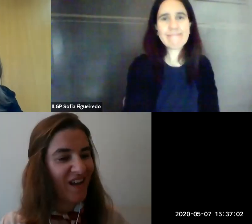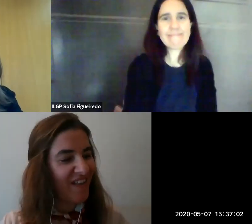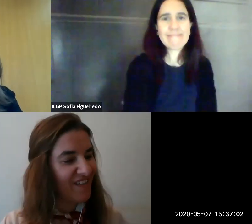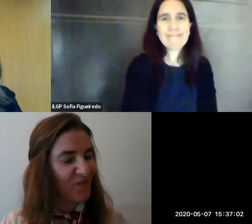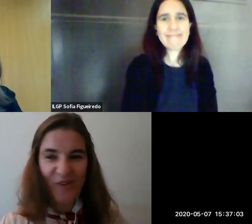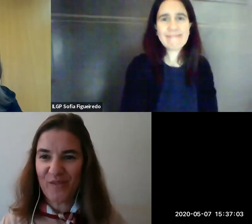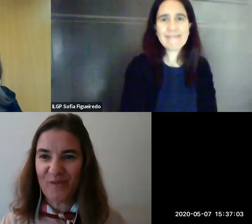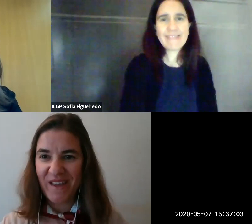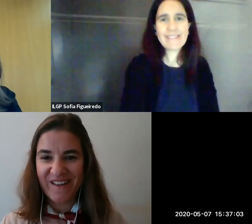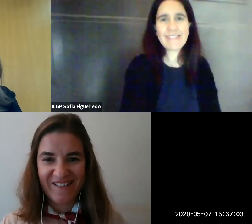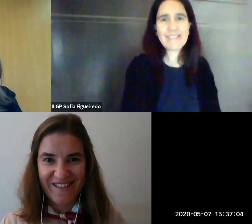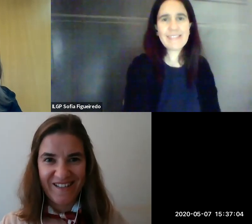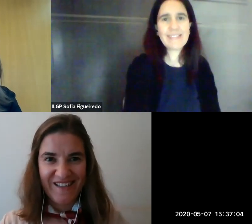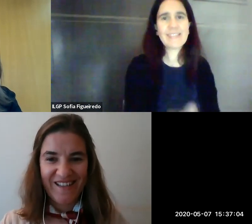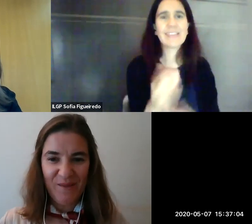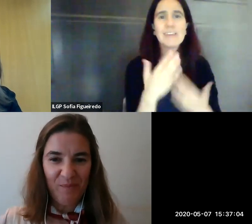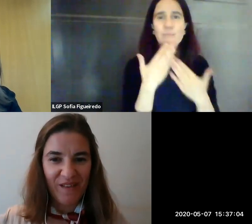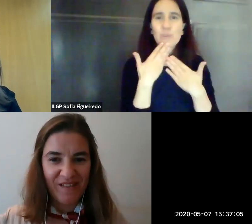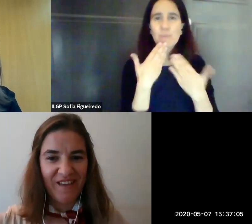Muito obrigada, doutora Filomena,